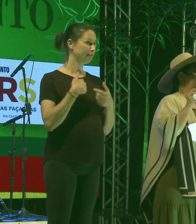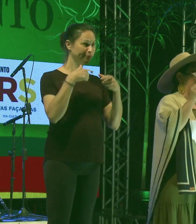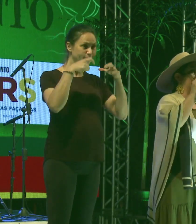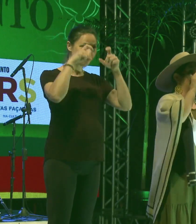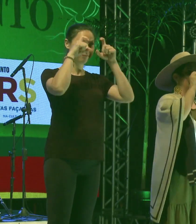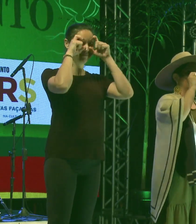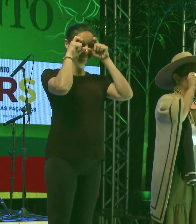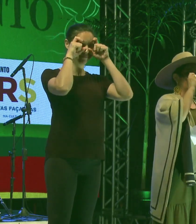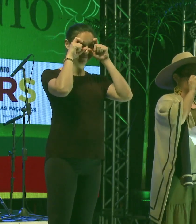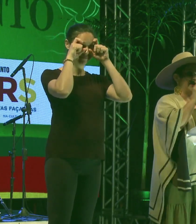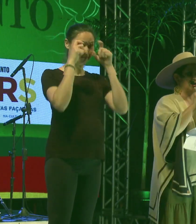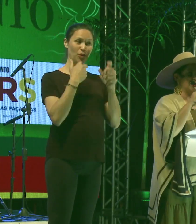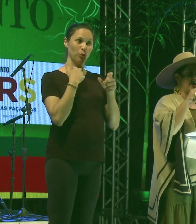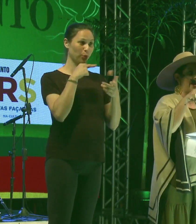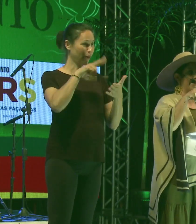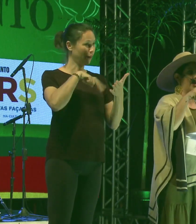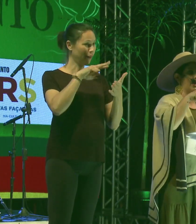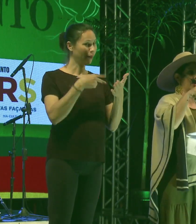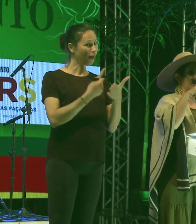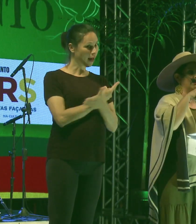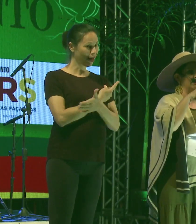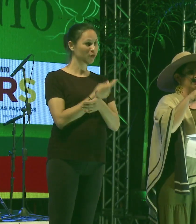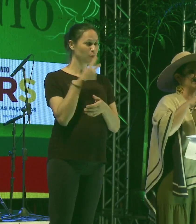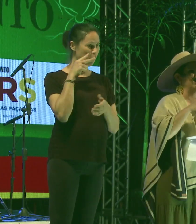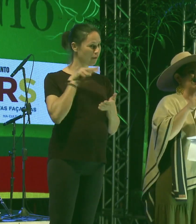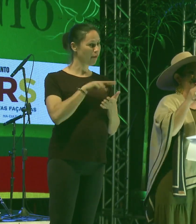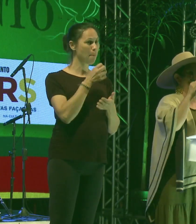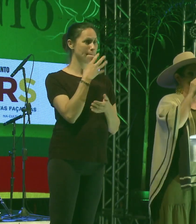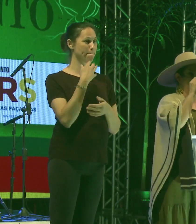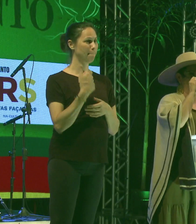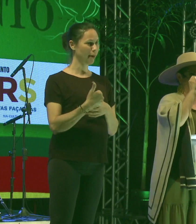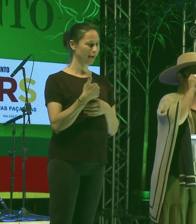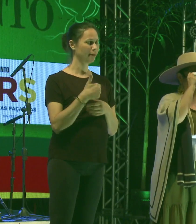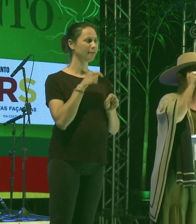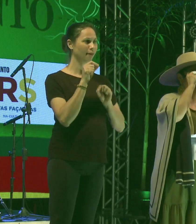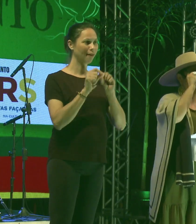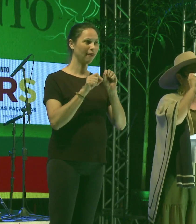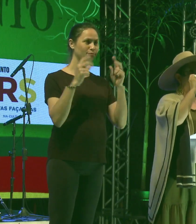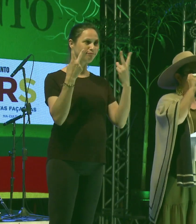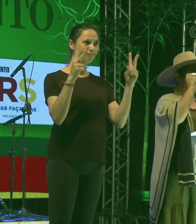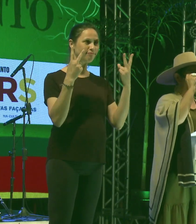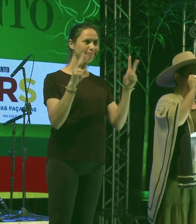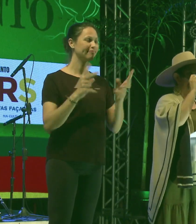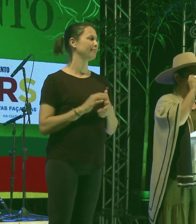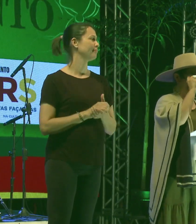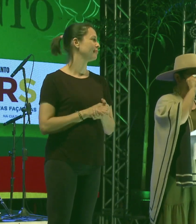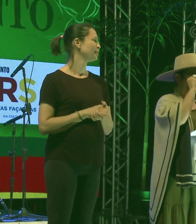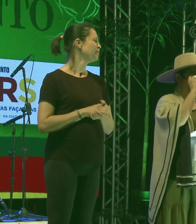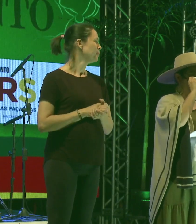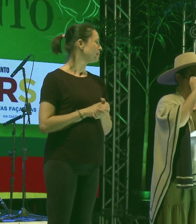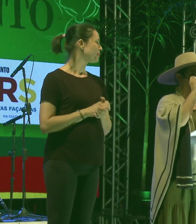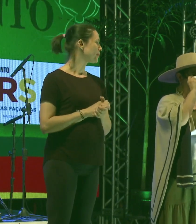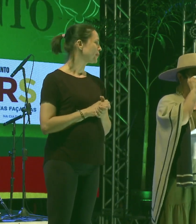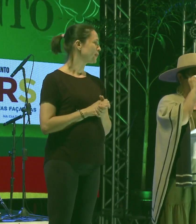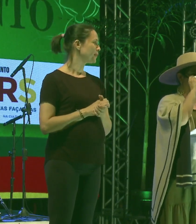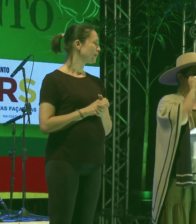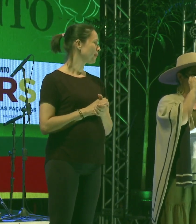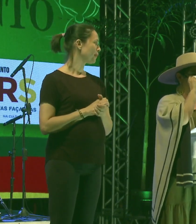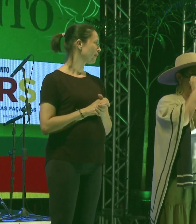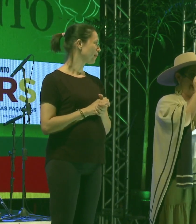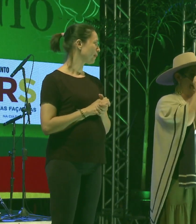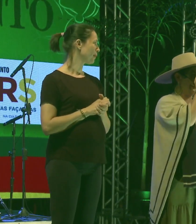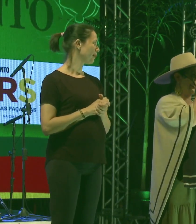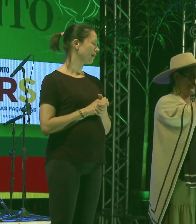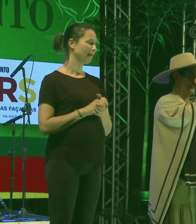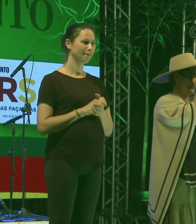dar erro, né? Para enxergar bem aqui quem são os vencedores. Agora o momento não permite, né? Vamos lá, vamos